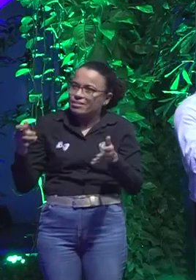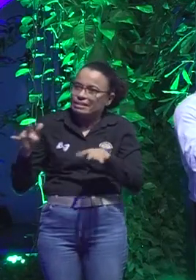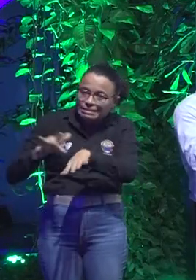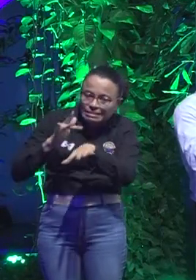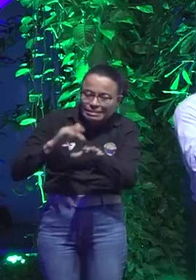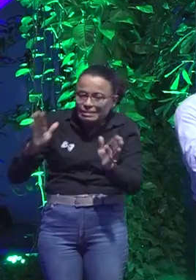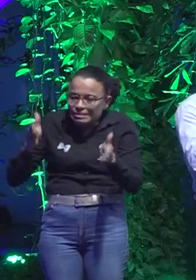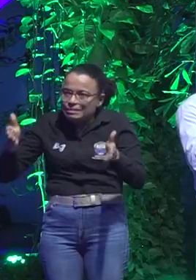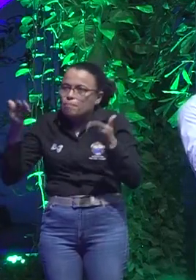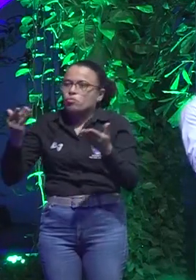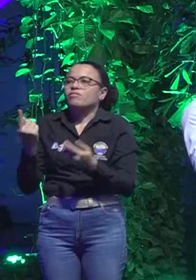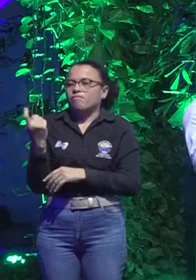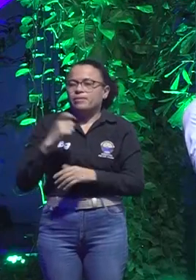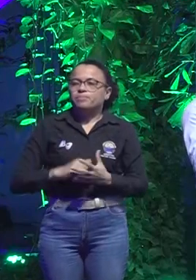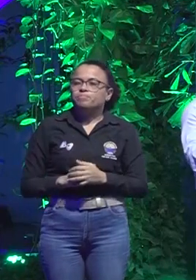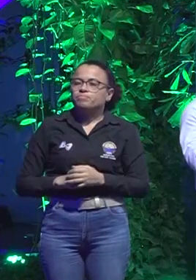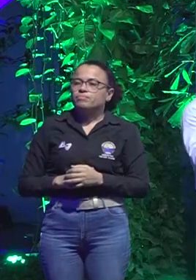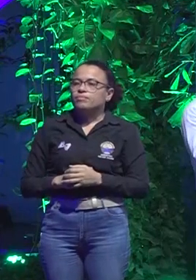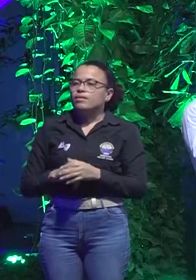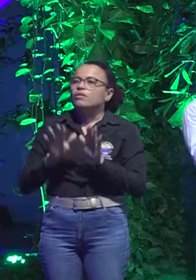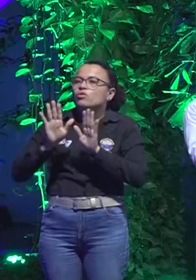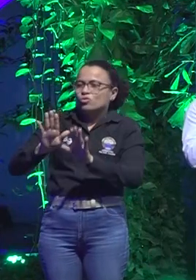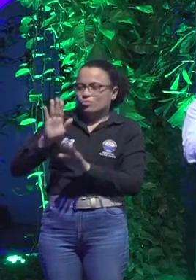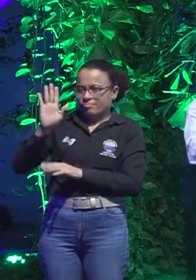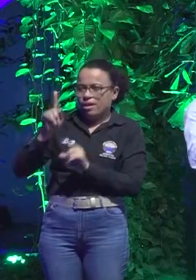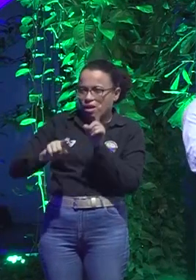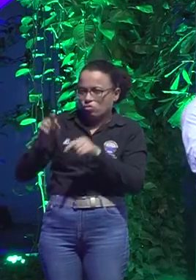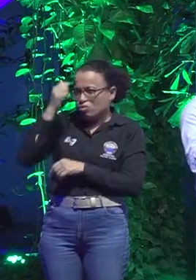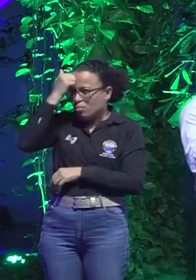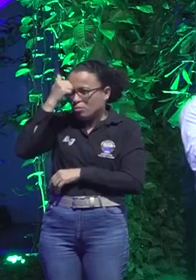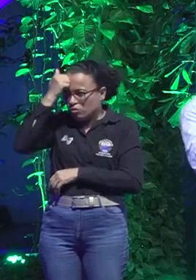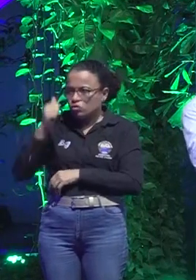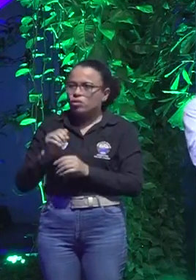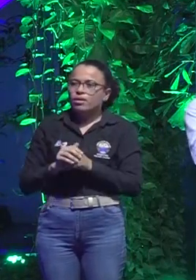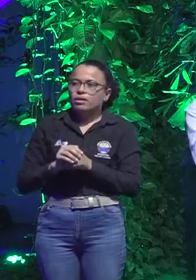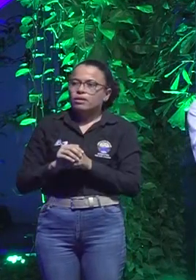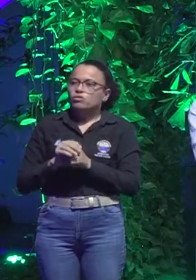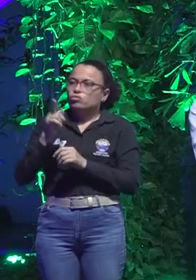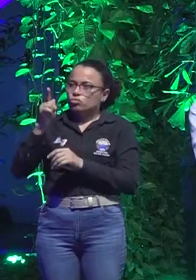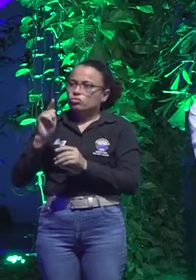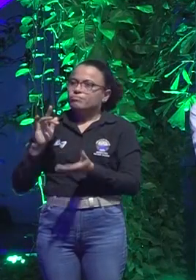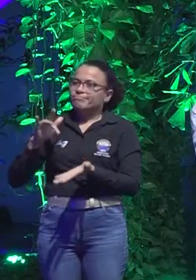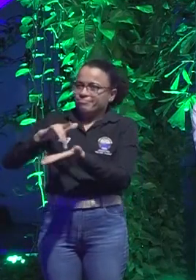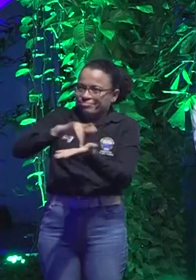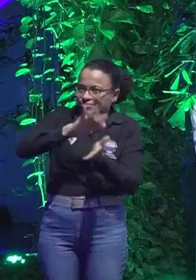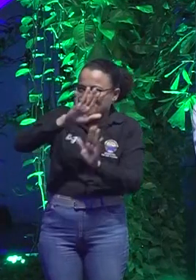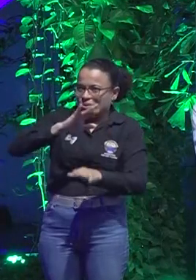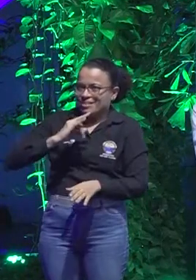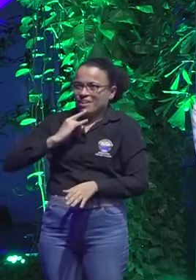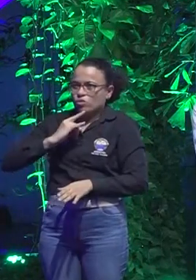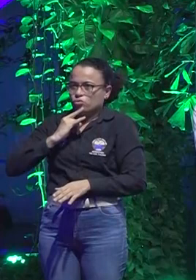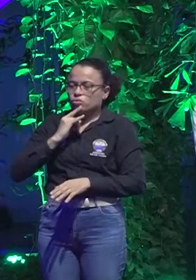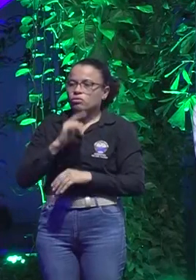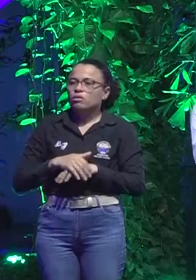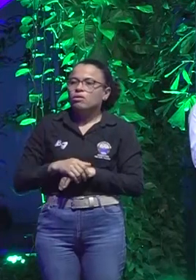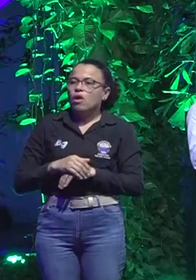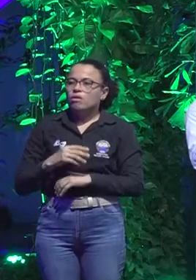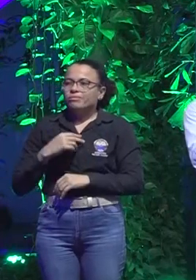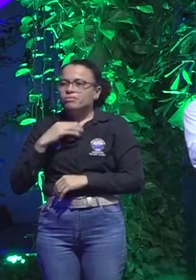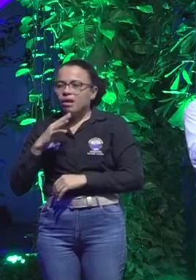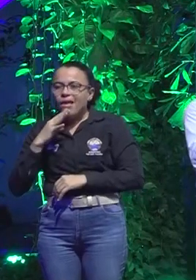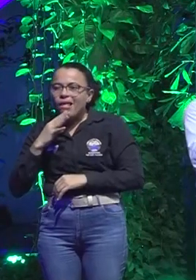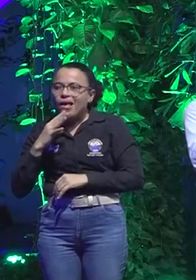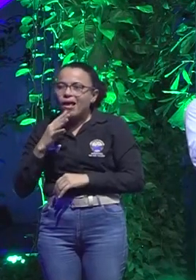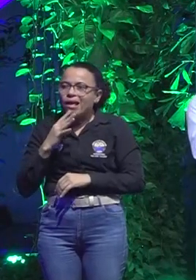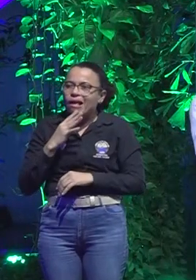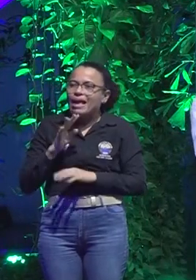que estudiaron en Estados Unidos y tienen un perfecto manejo del inglés, que para mí fue un desafío porque tenía que hacer la presentación. Yo no puedo hablar en inglés a la velocidad en la que hablo en